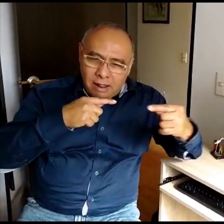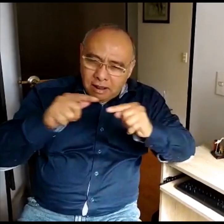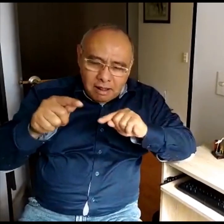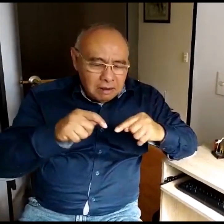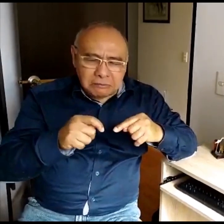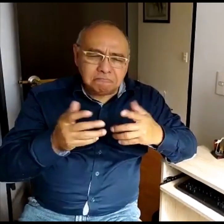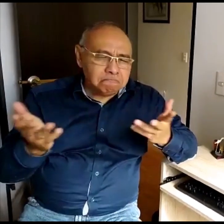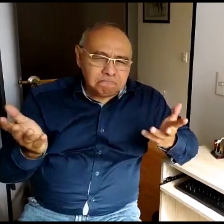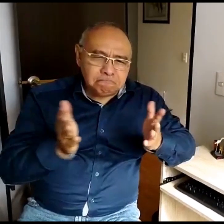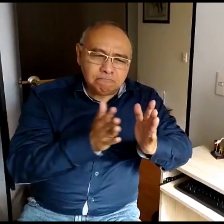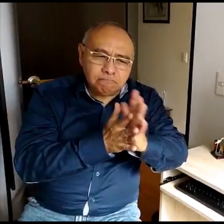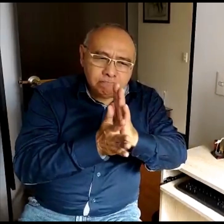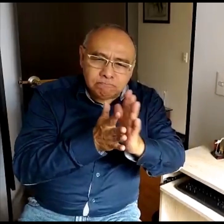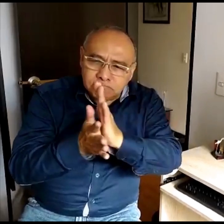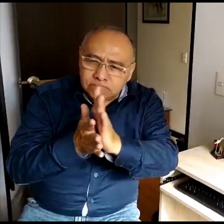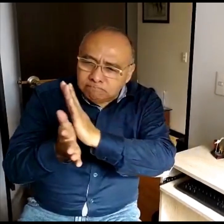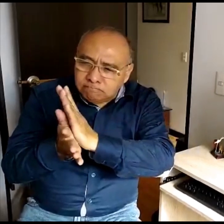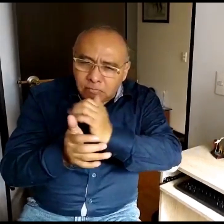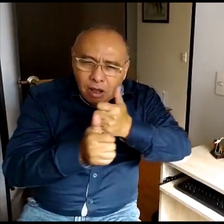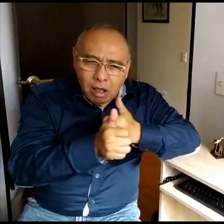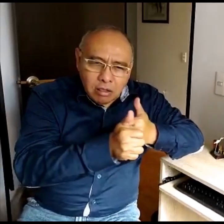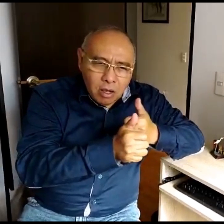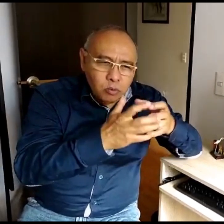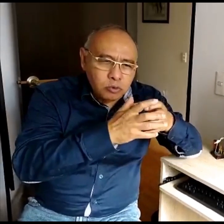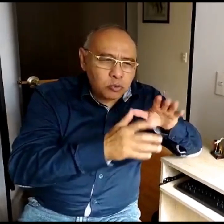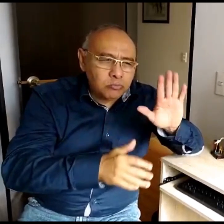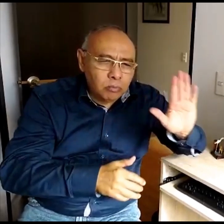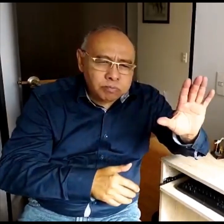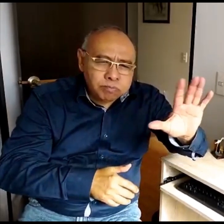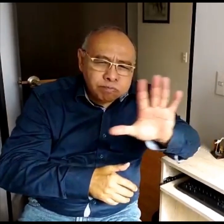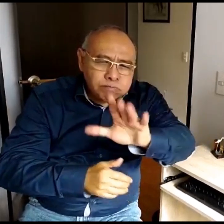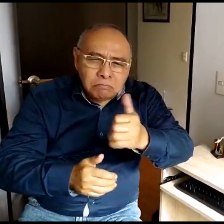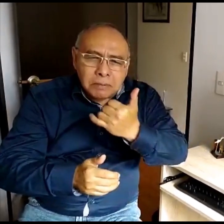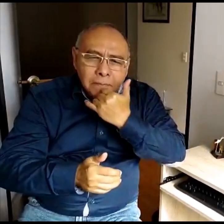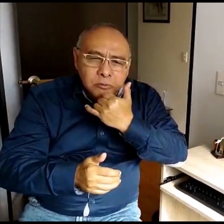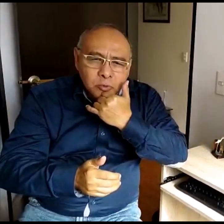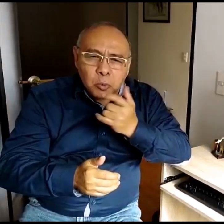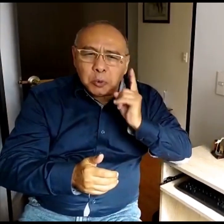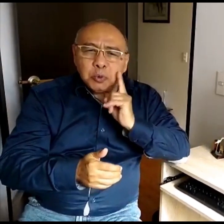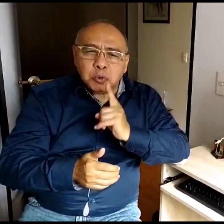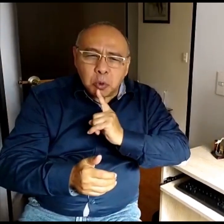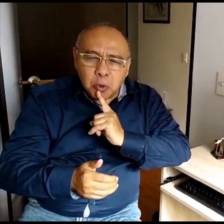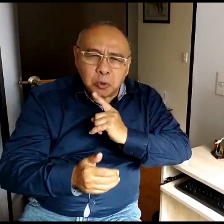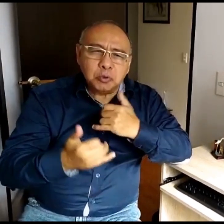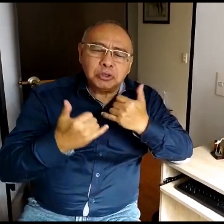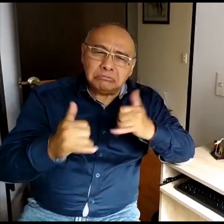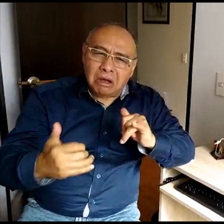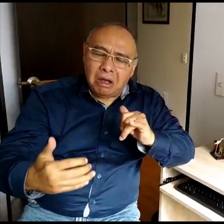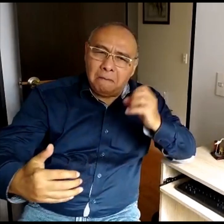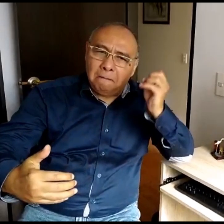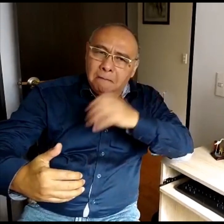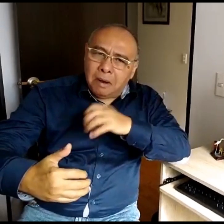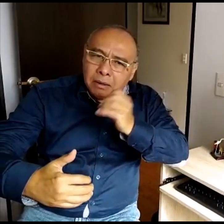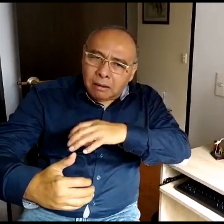sorda de su respectiva región. Se hablaron de los siguientes temas. ¿La comunidad sorda ha sido beneficiaria de los auxilios alimentarios?